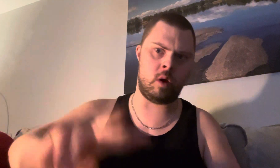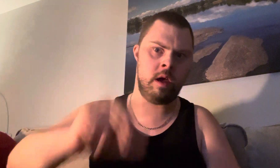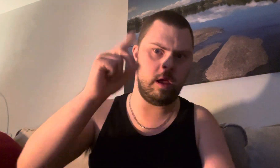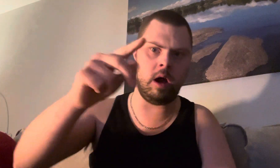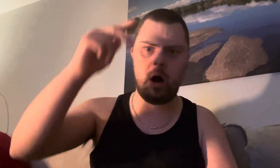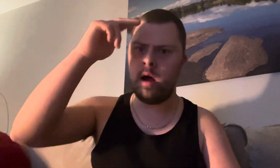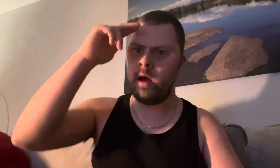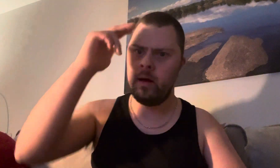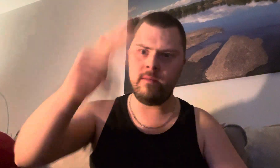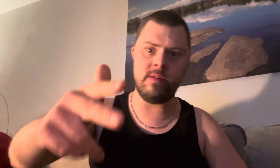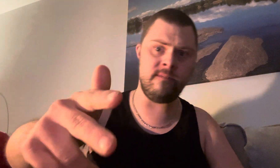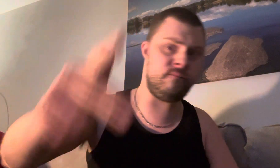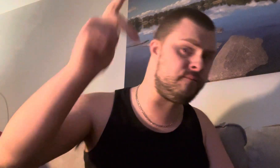Ja.